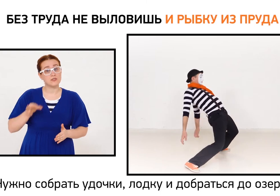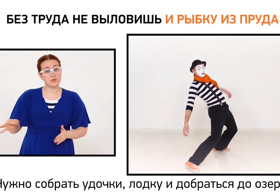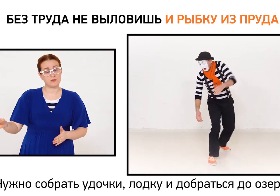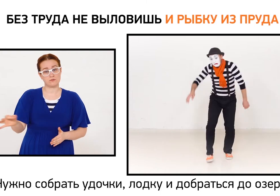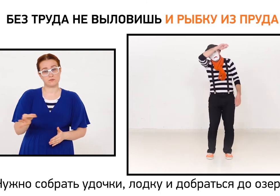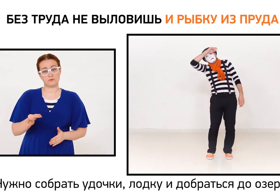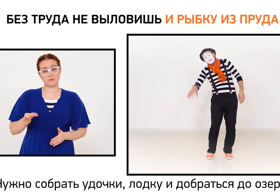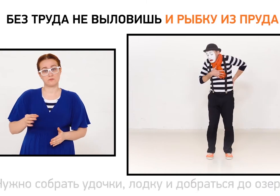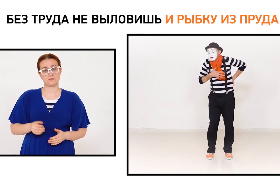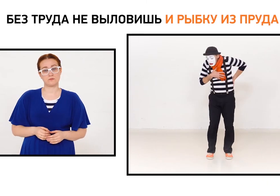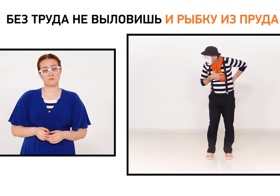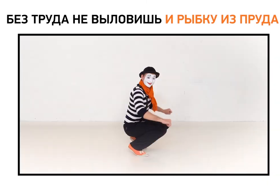озера.